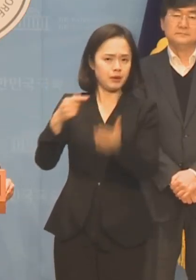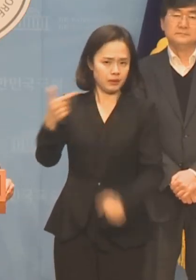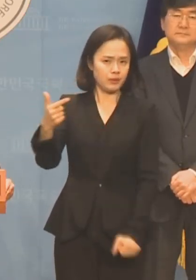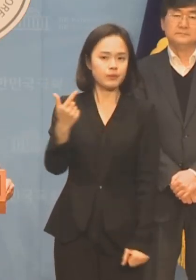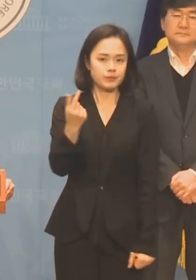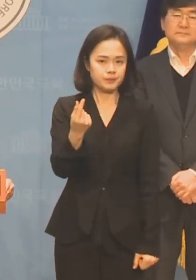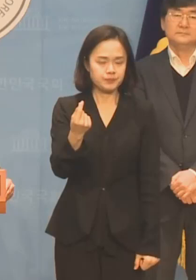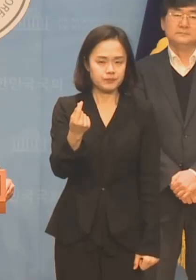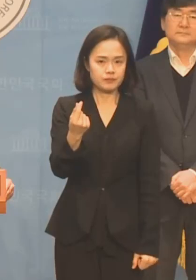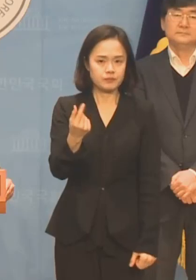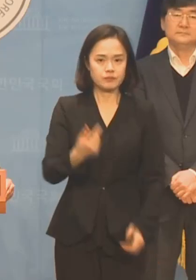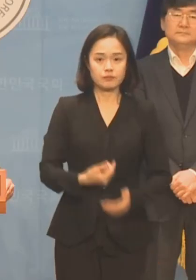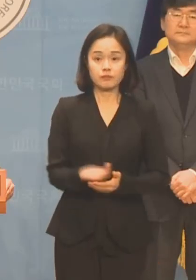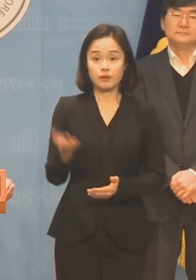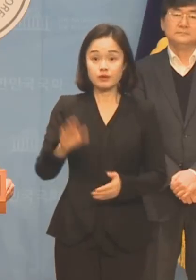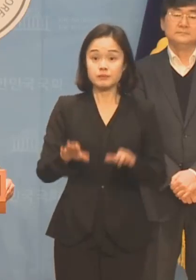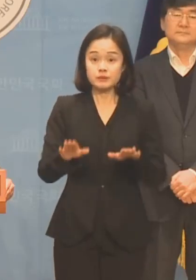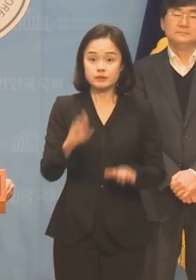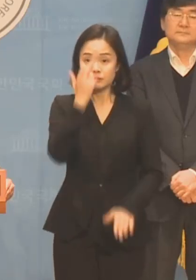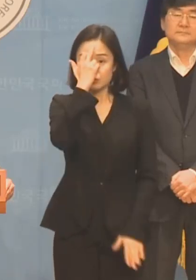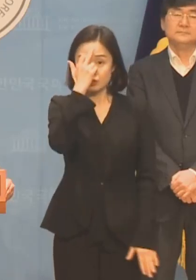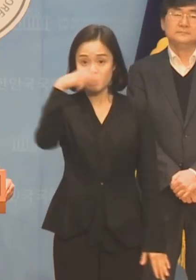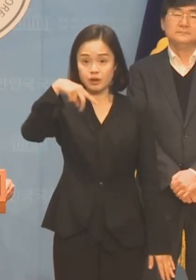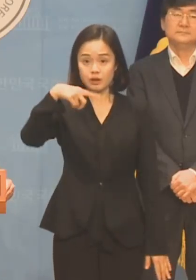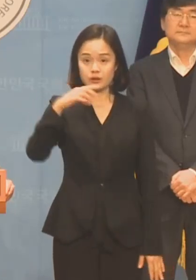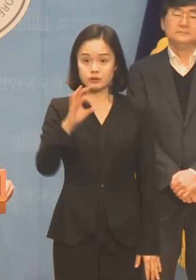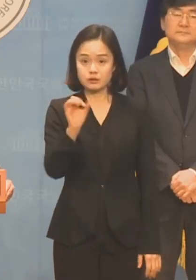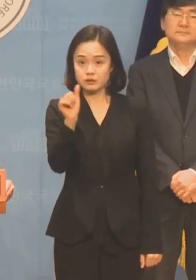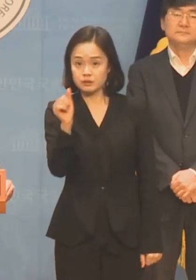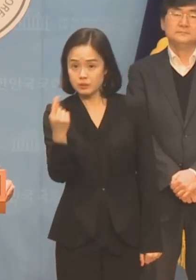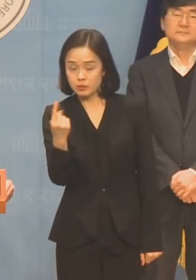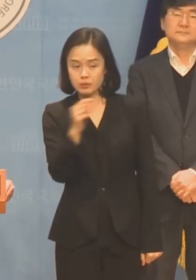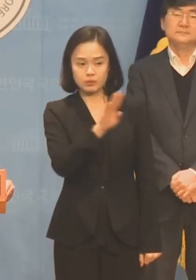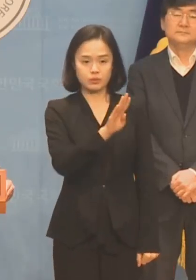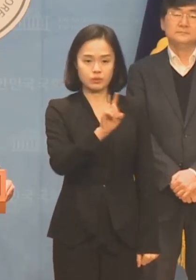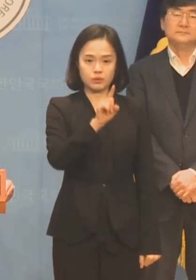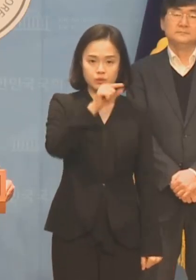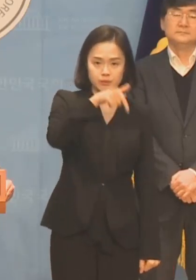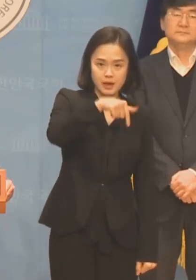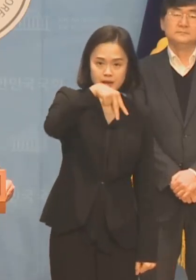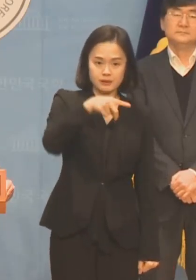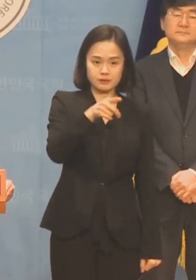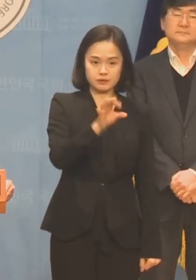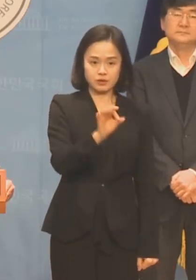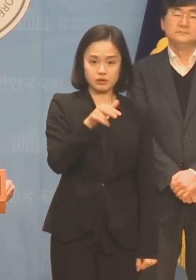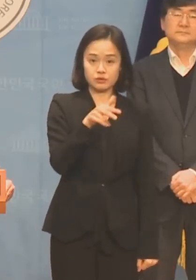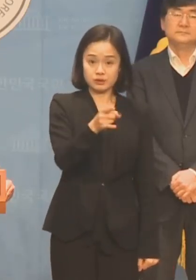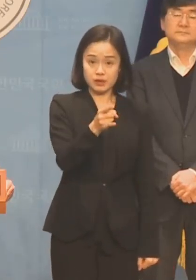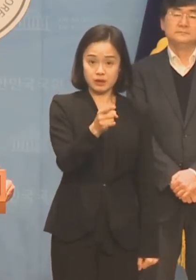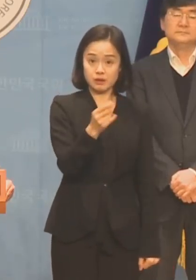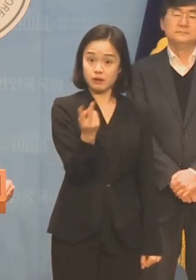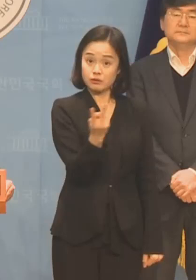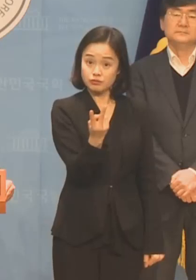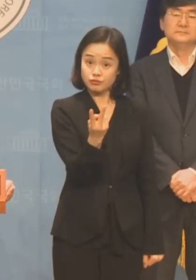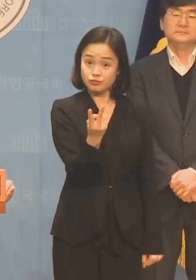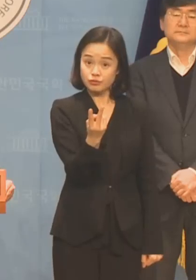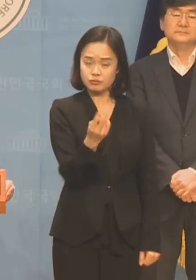벌금형을 받은 최승호, 박성재 전 사장은 전혀 그런 어떤 걸림돌이 없게